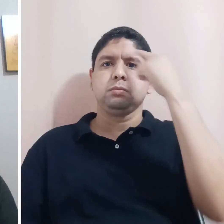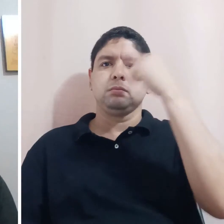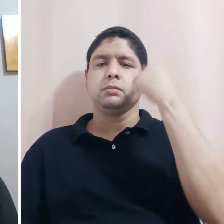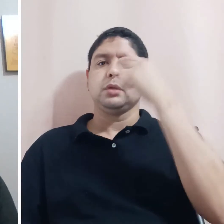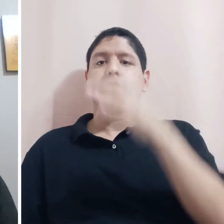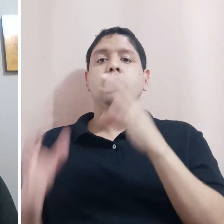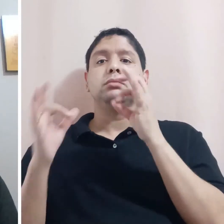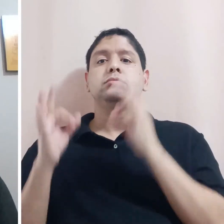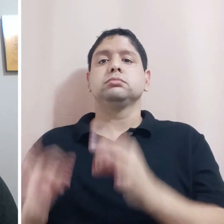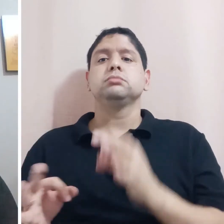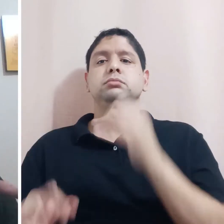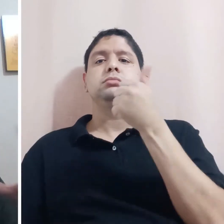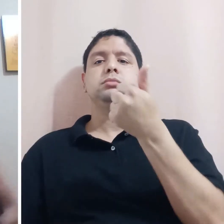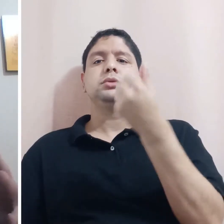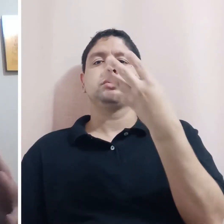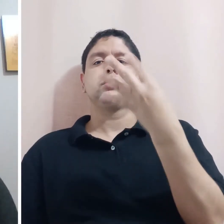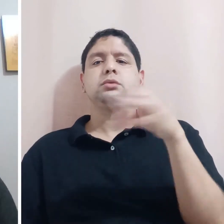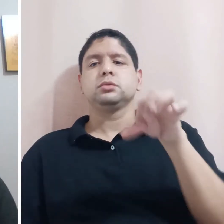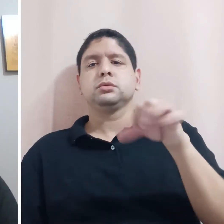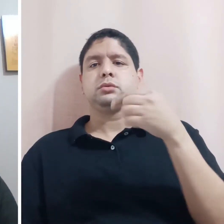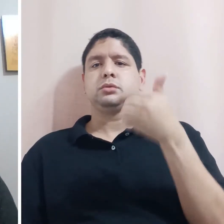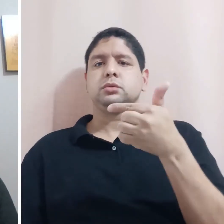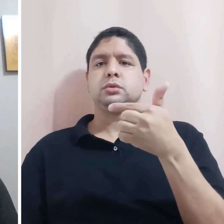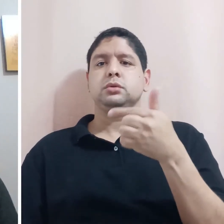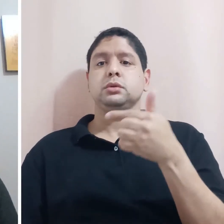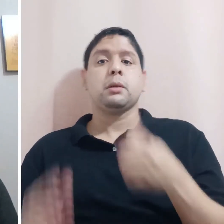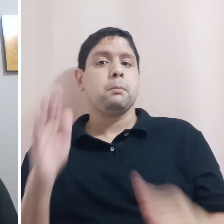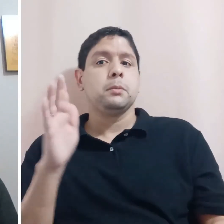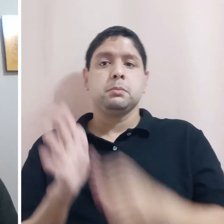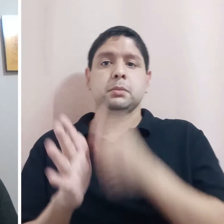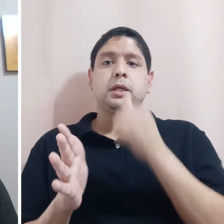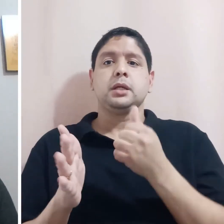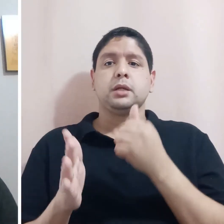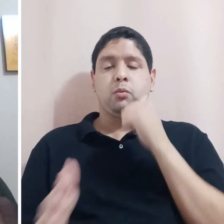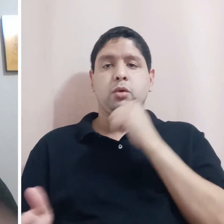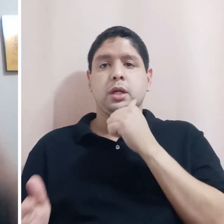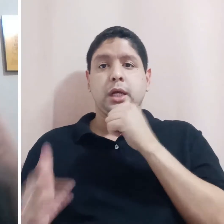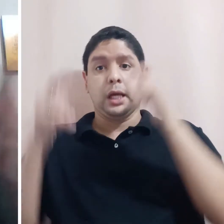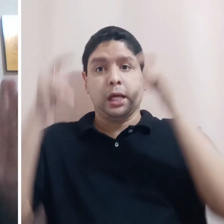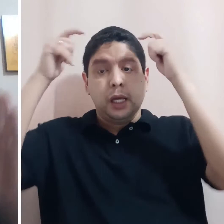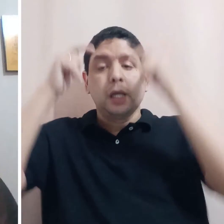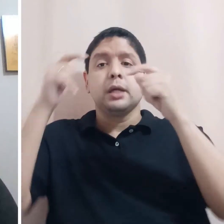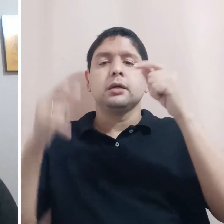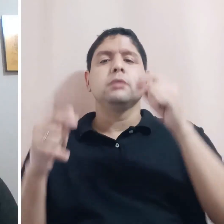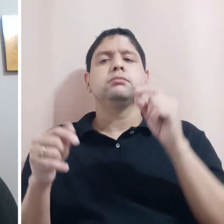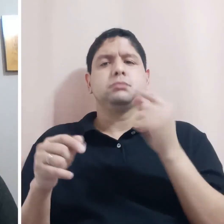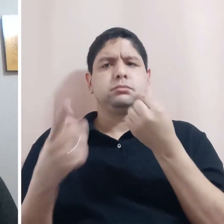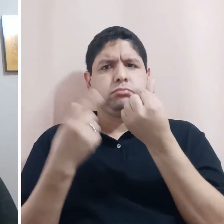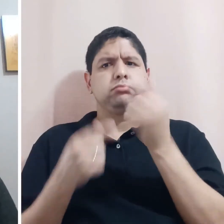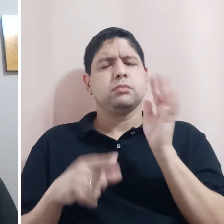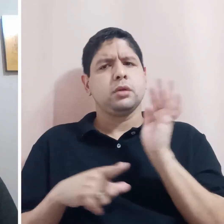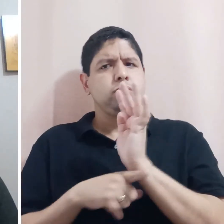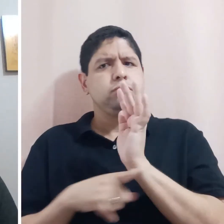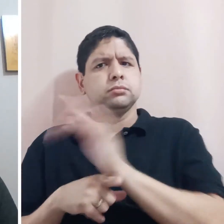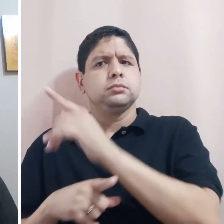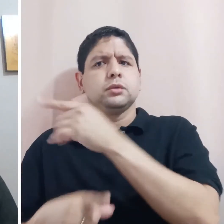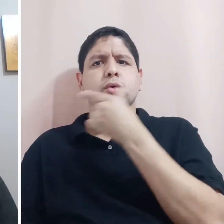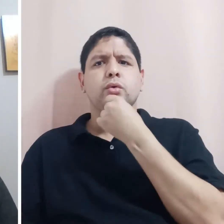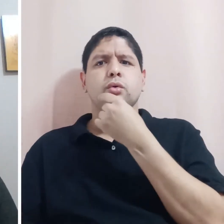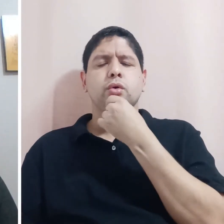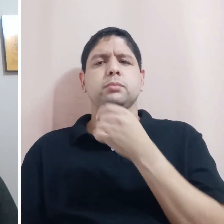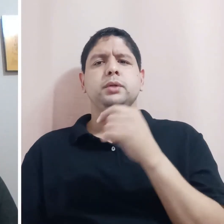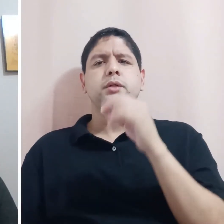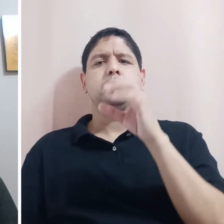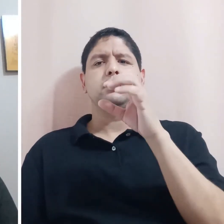se formar a Espanha. Isso só, né, se concretizou em 1492. E aí, logo de saída, né, a rainha, então,